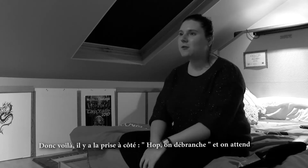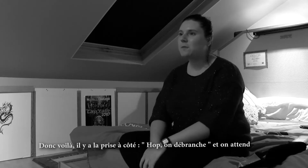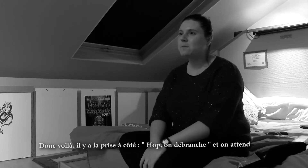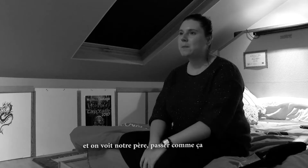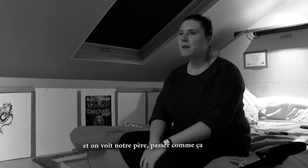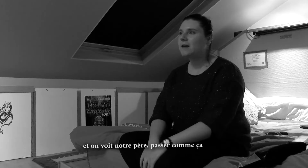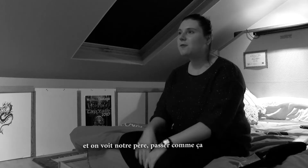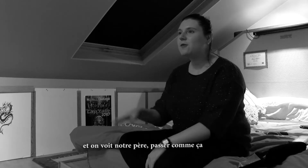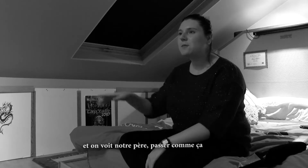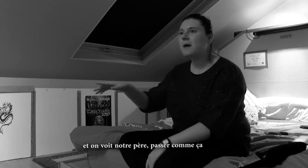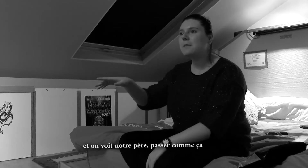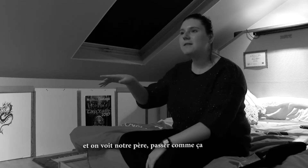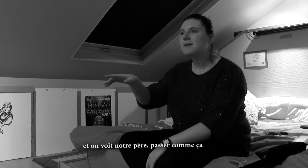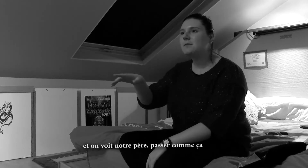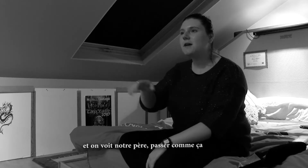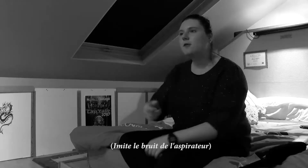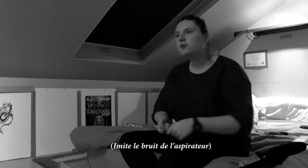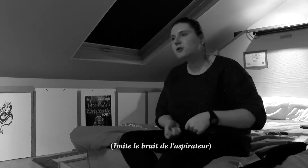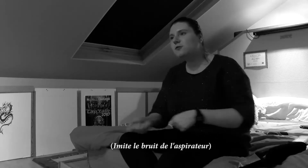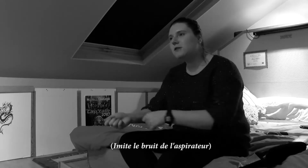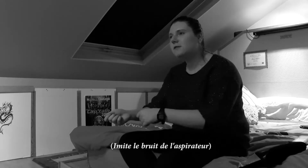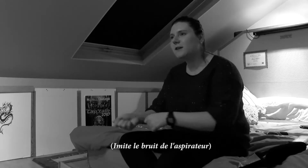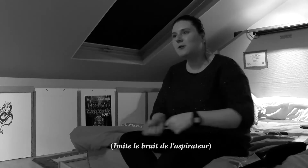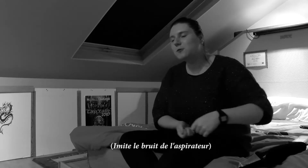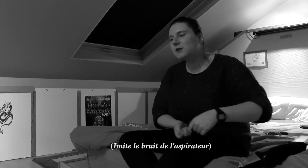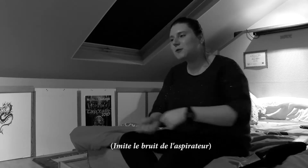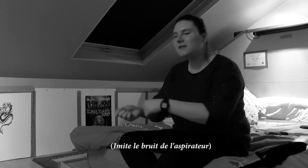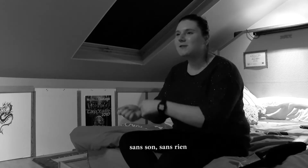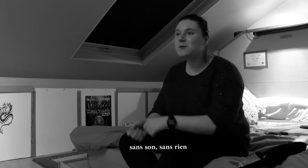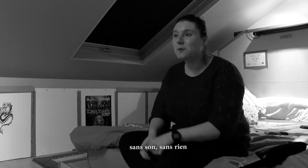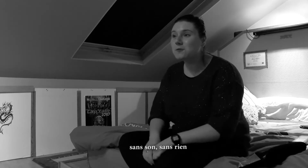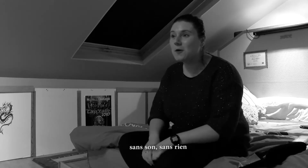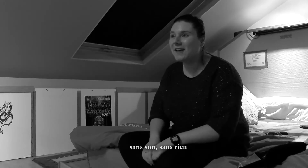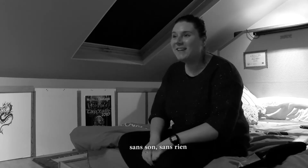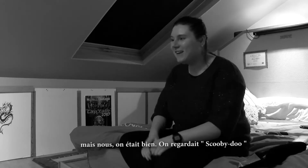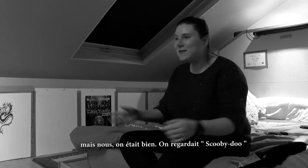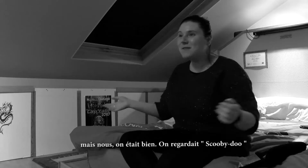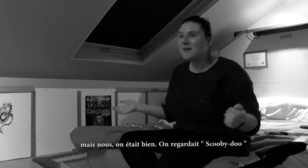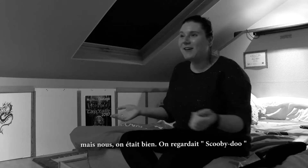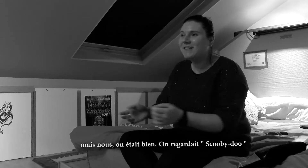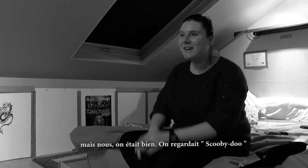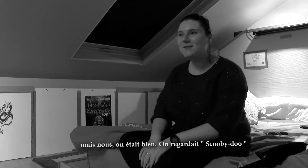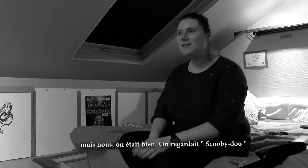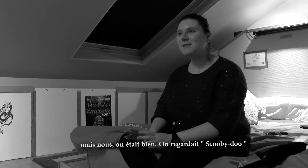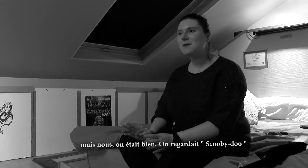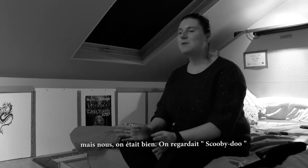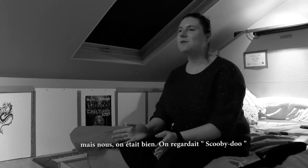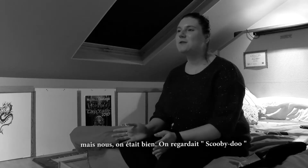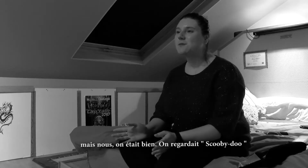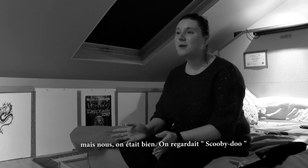attend et on voit notre père passer comme ça sans son, sans rien. Mais euh nous on était bien parce que forcément